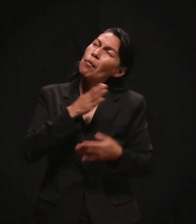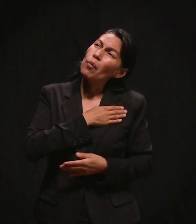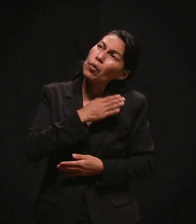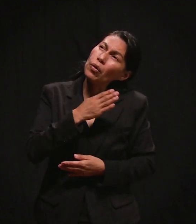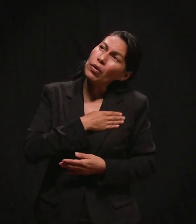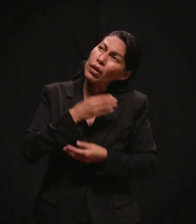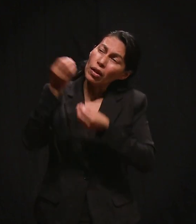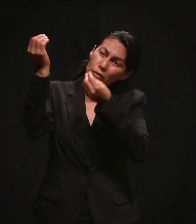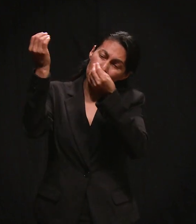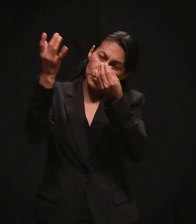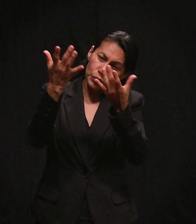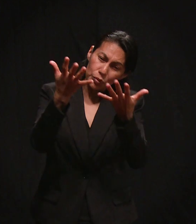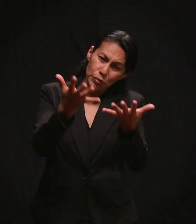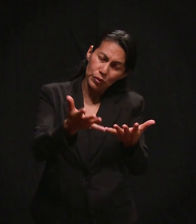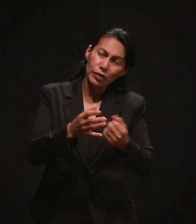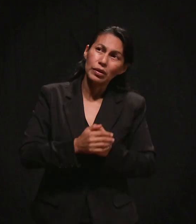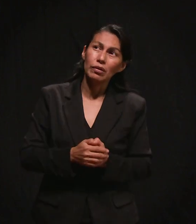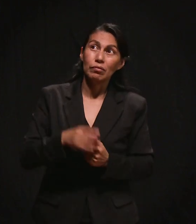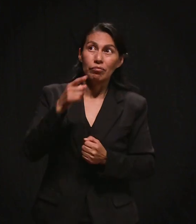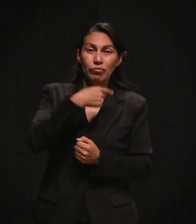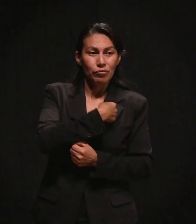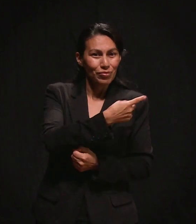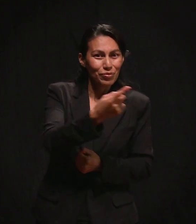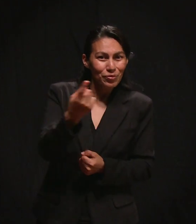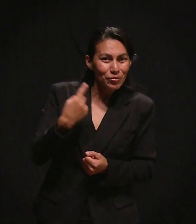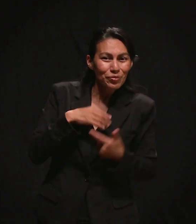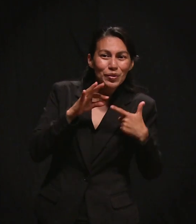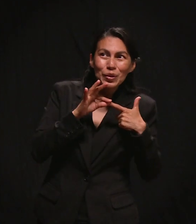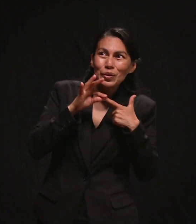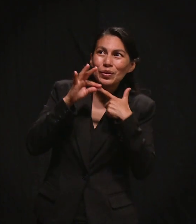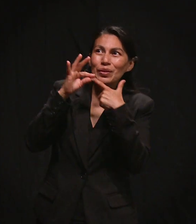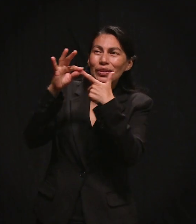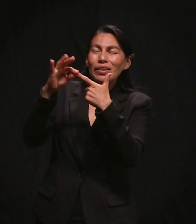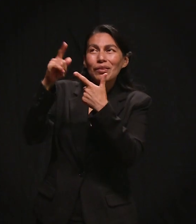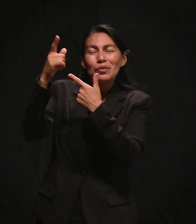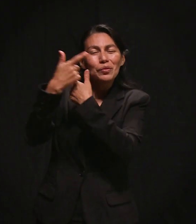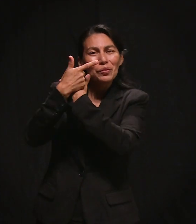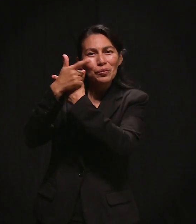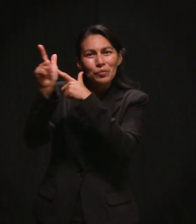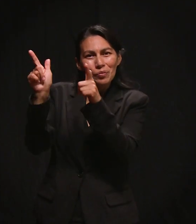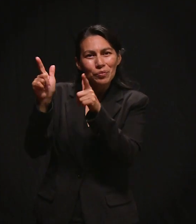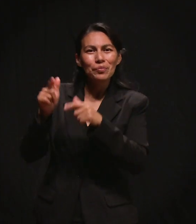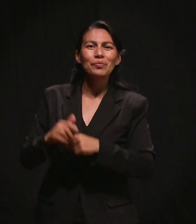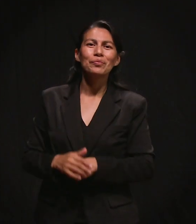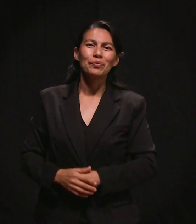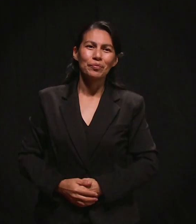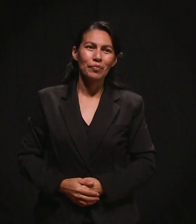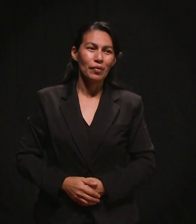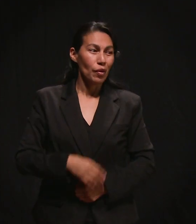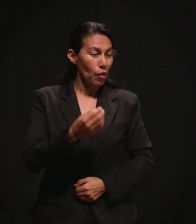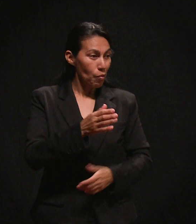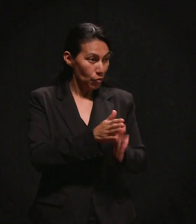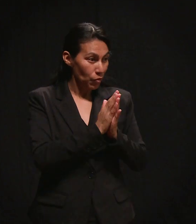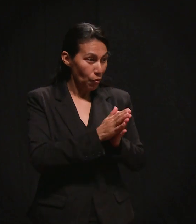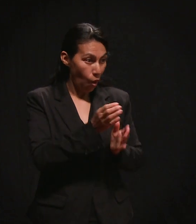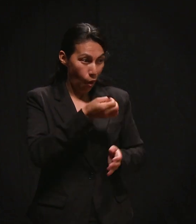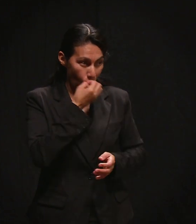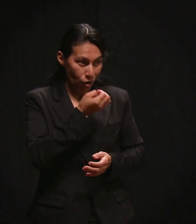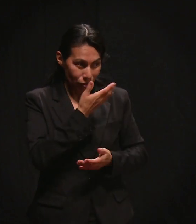discernimiento de su providencia. ¿Nos puedes dirigir en oración, Emi? Claro que sí, pastor. Gracias.